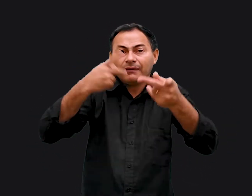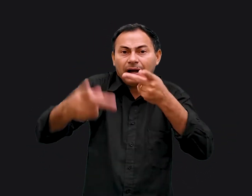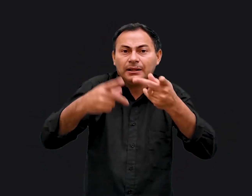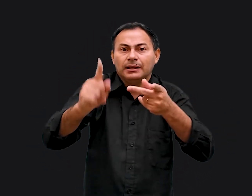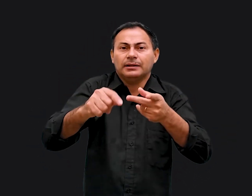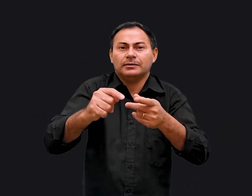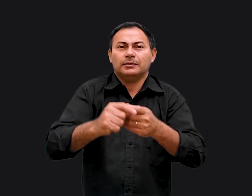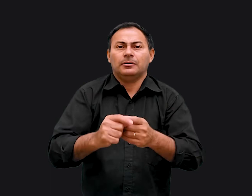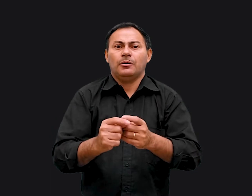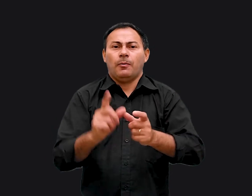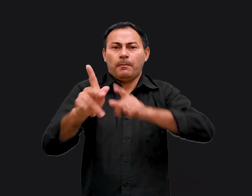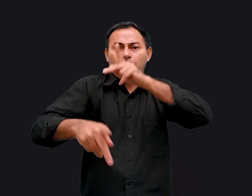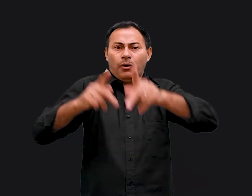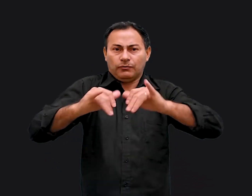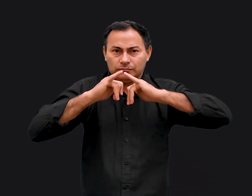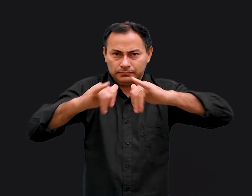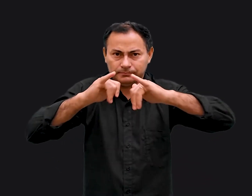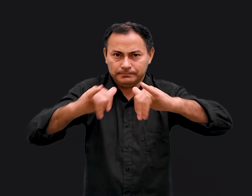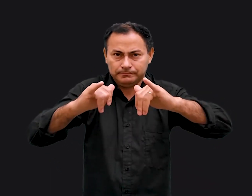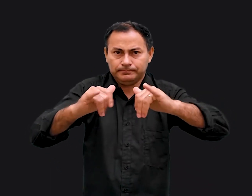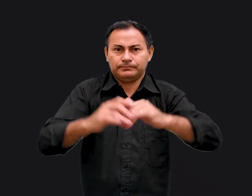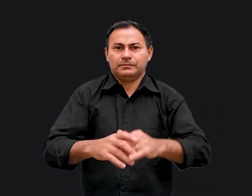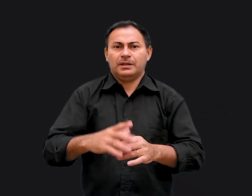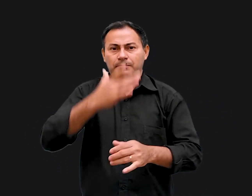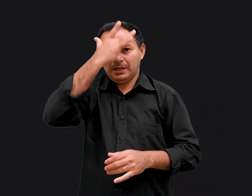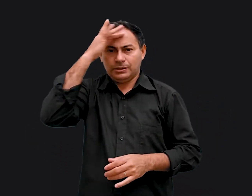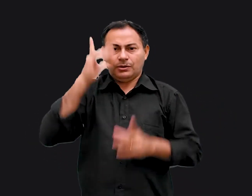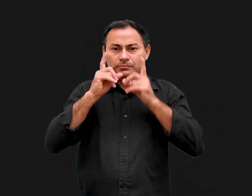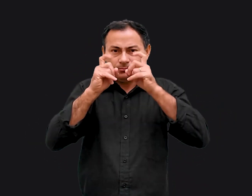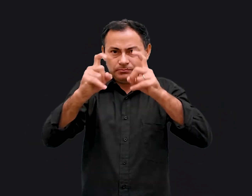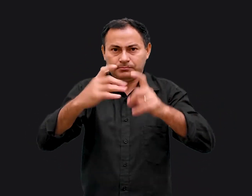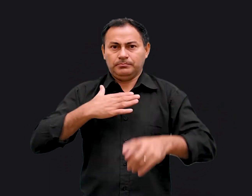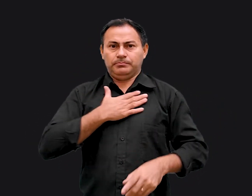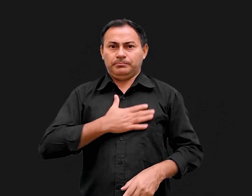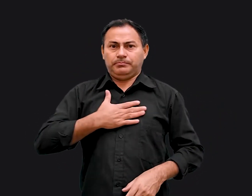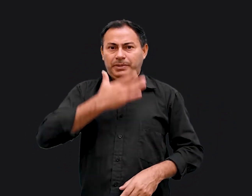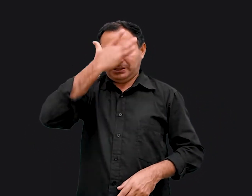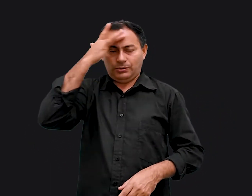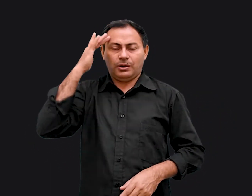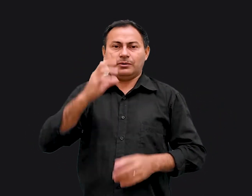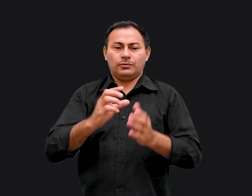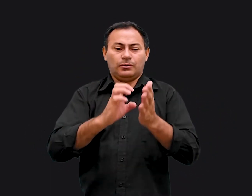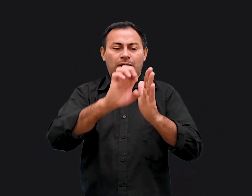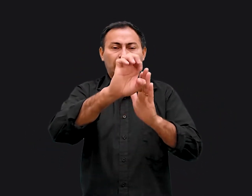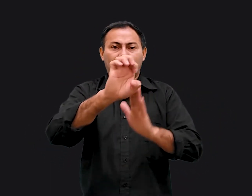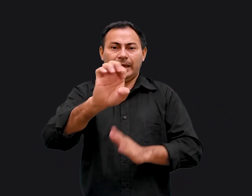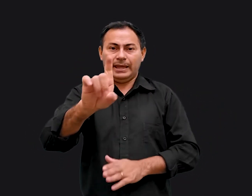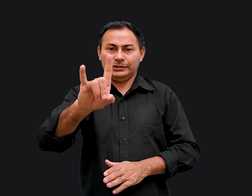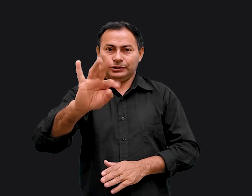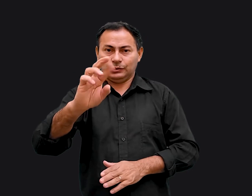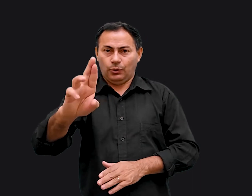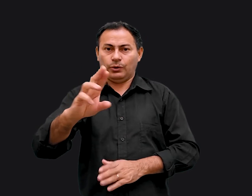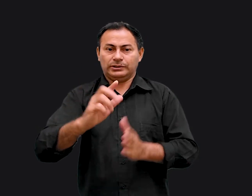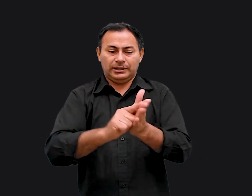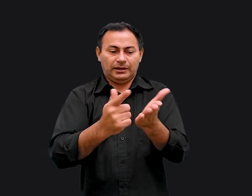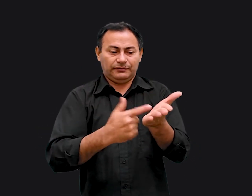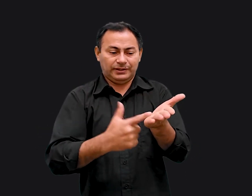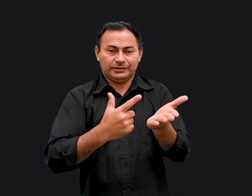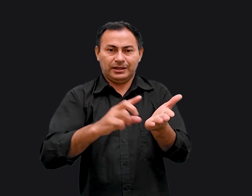isso de o povo nas notícias. Pessoas se interessam por pessoas, por isso os editores de revistas sabem que trazer a notícia